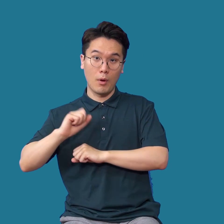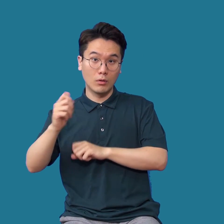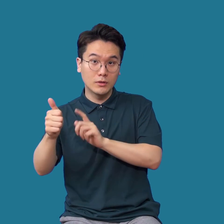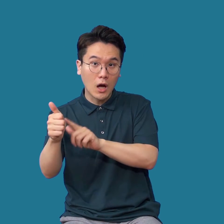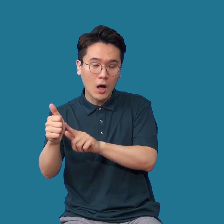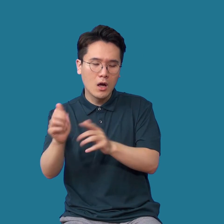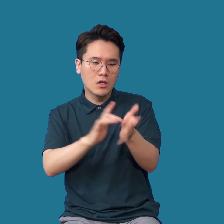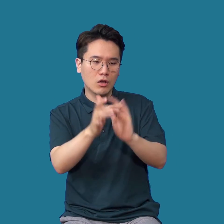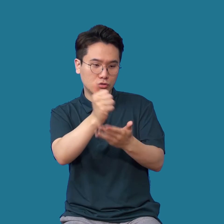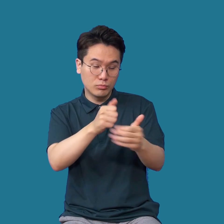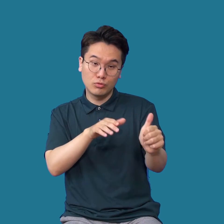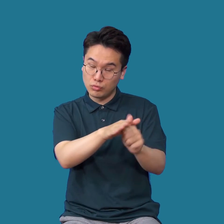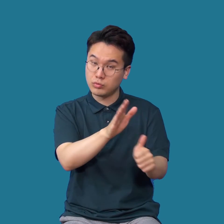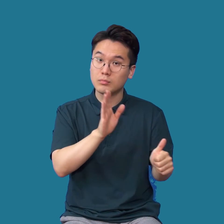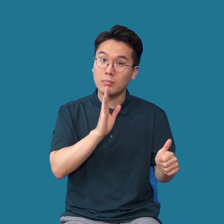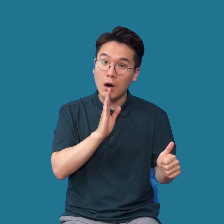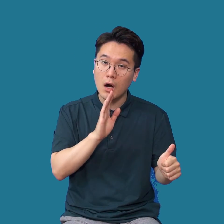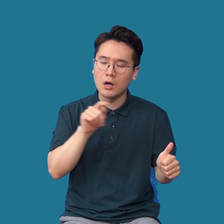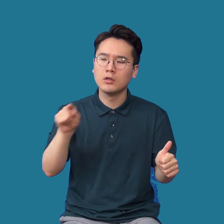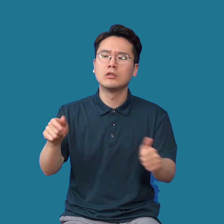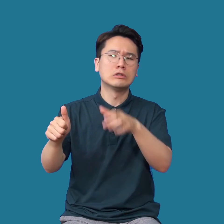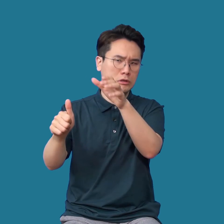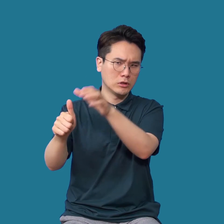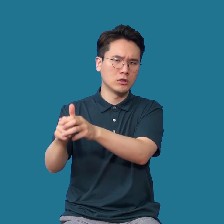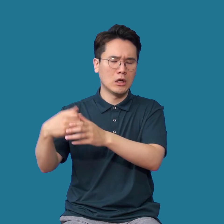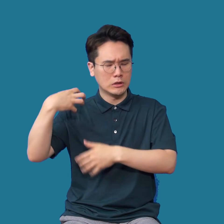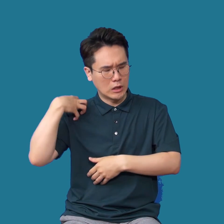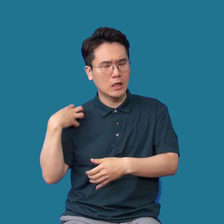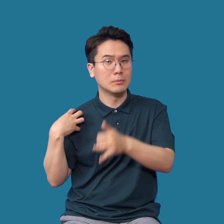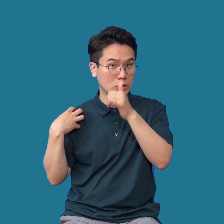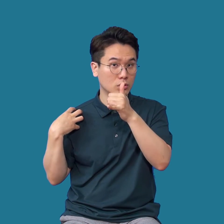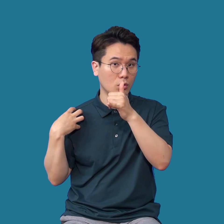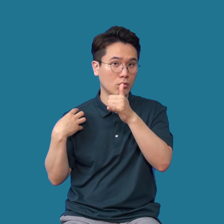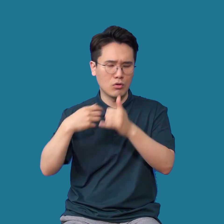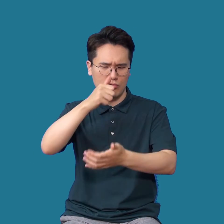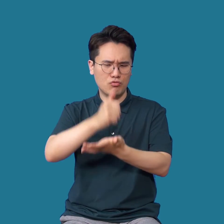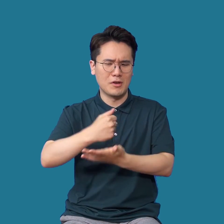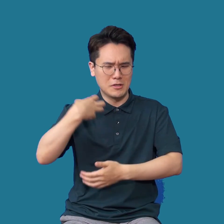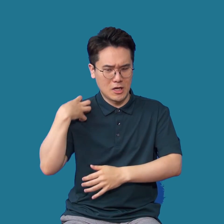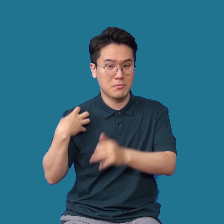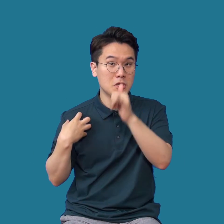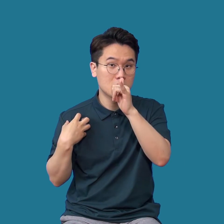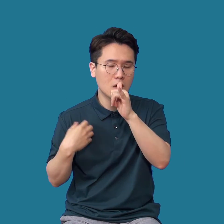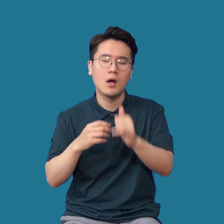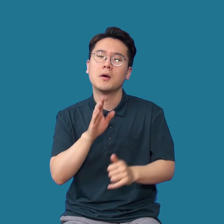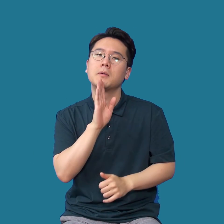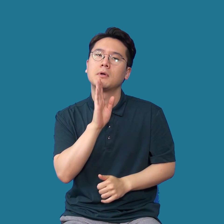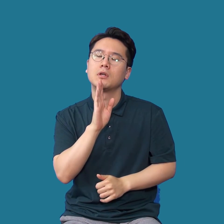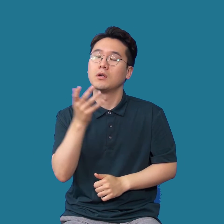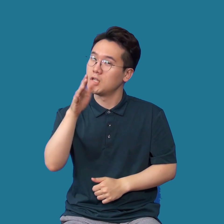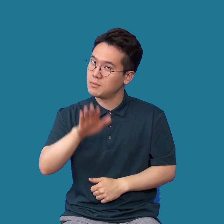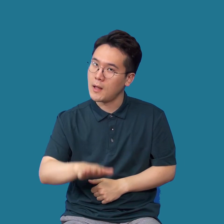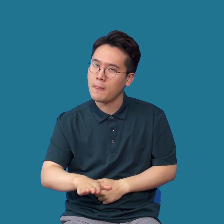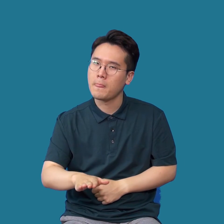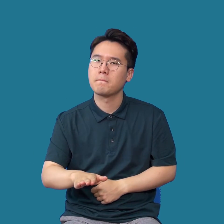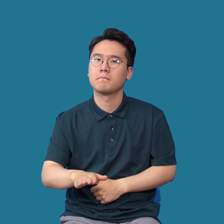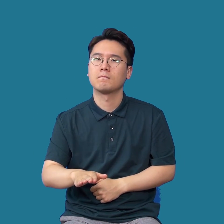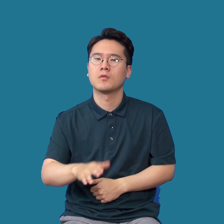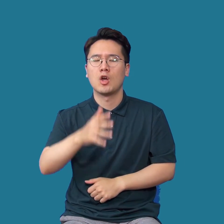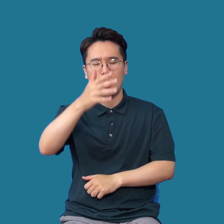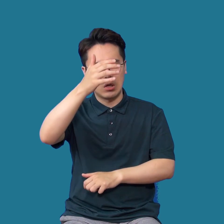유다도 분명히 그 죄값을 물어야 됩니다. 그러나 더 높은 차원에서 보면 예수님의